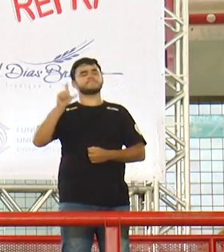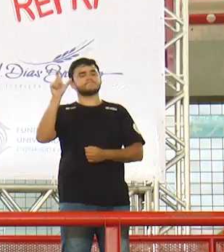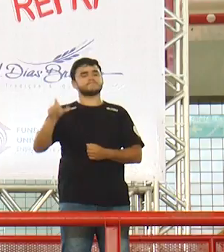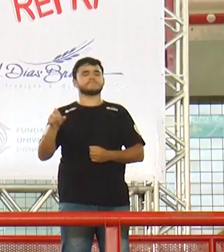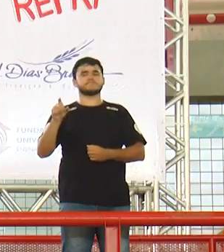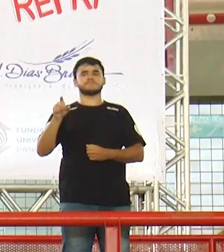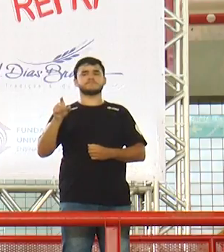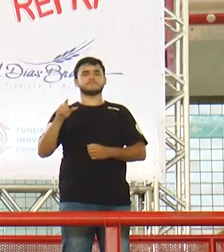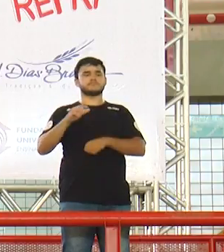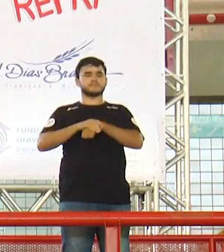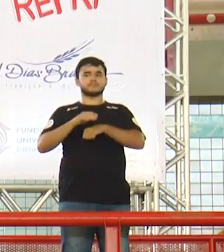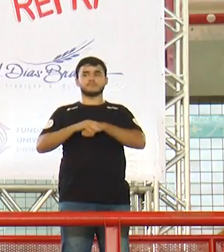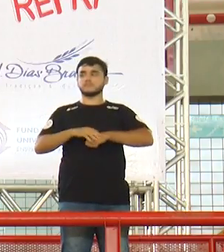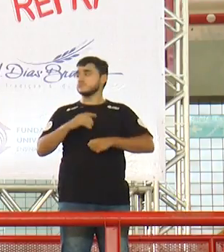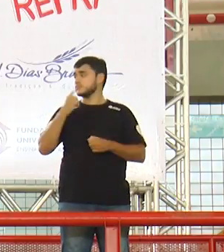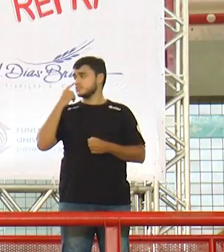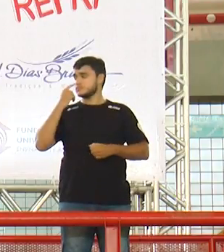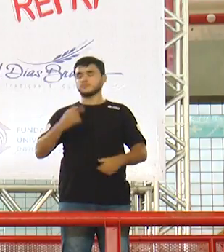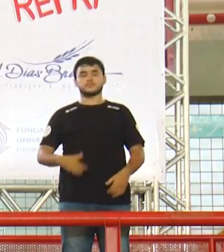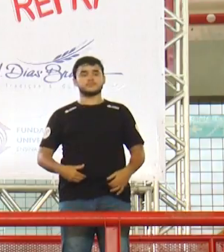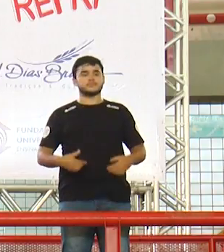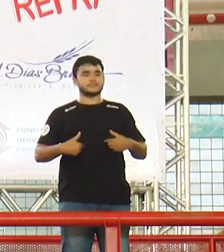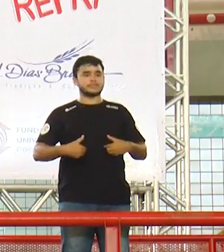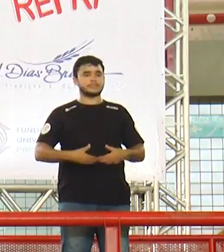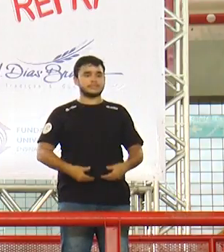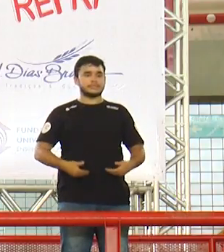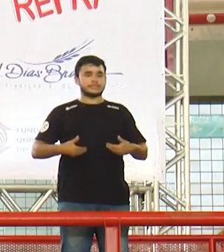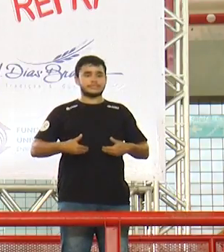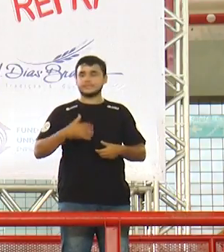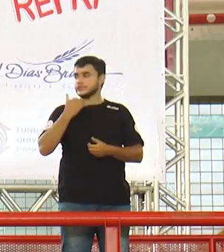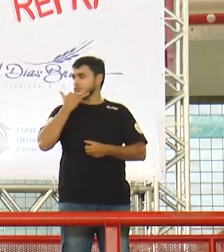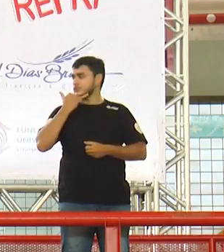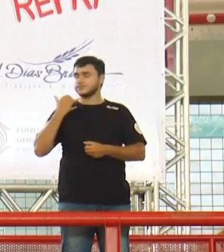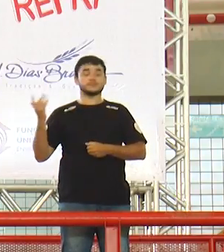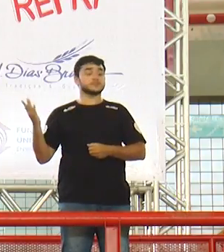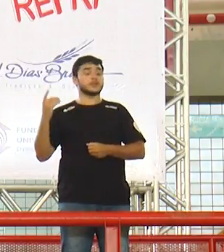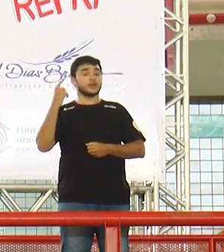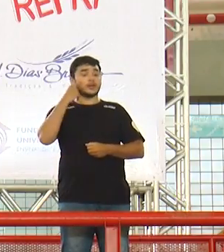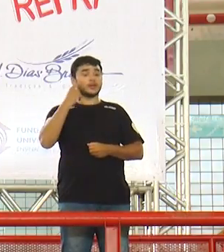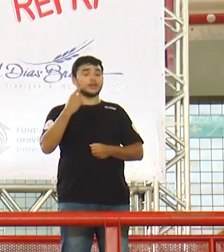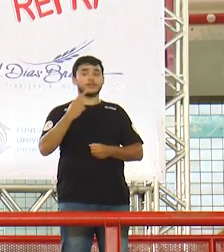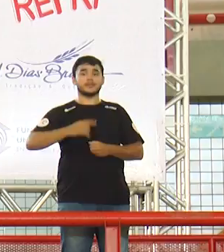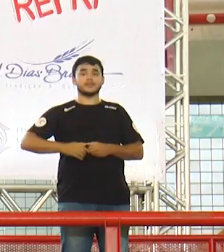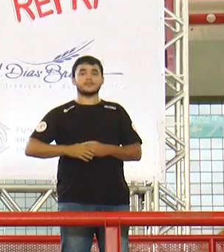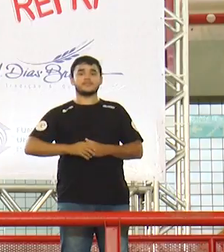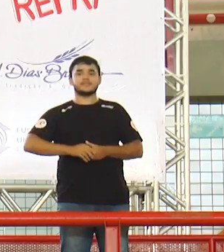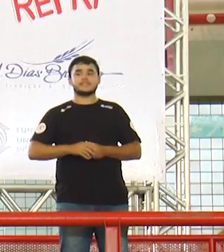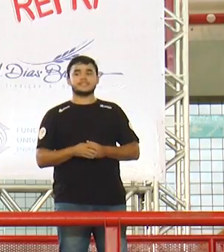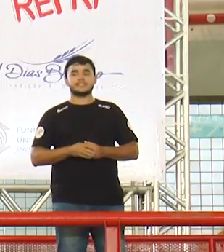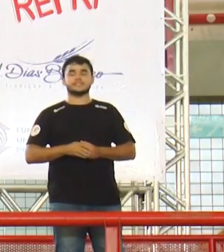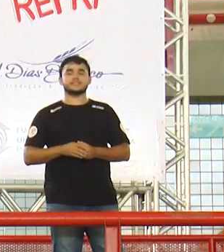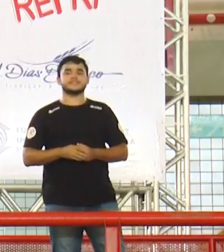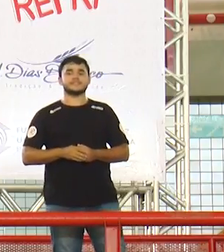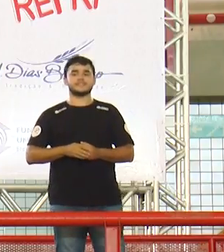saudoso e imortal. Estou mostrando a barriga, não estou? Querido, saudoso e imortal, está vendo a